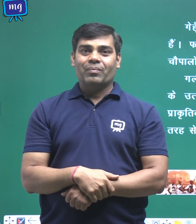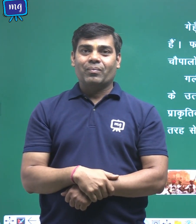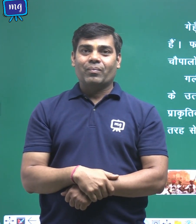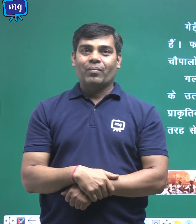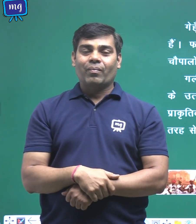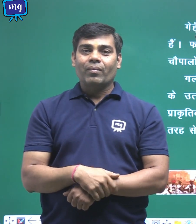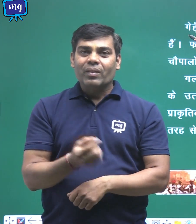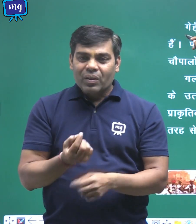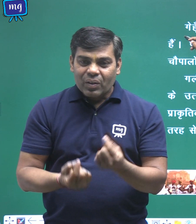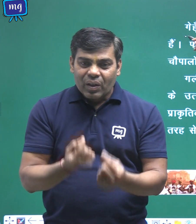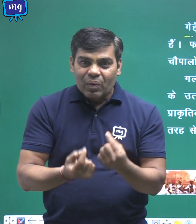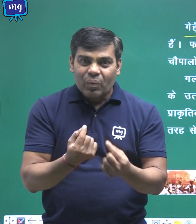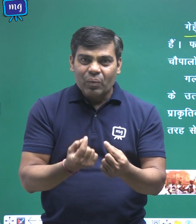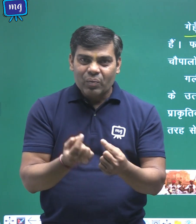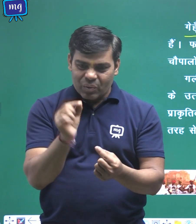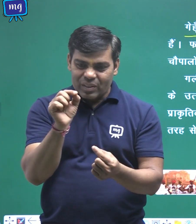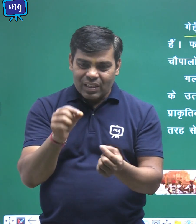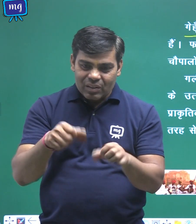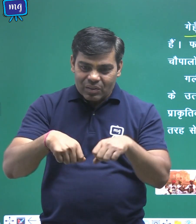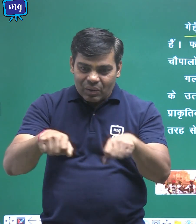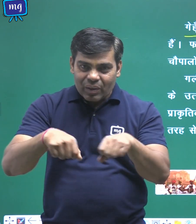गेहूं के दाने